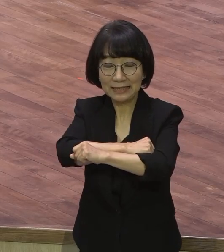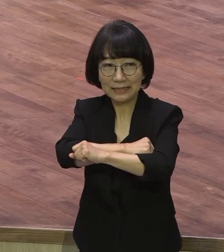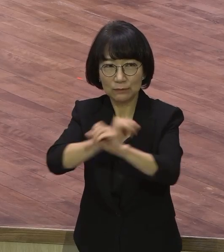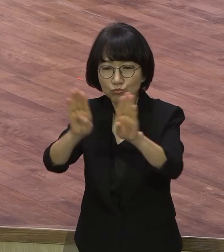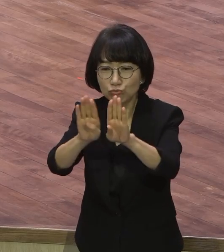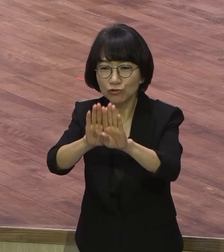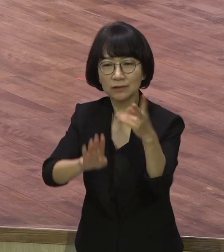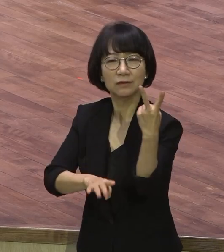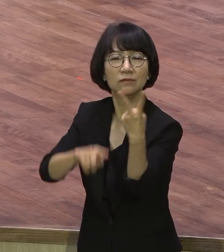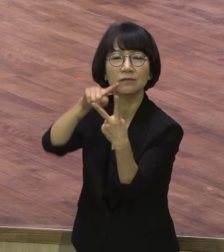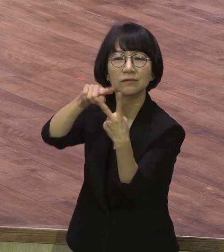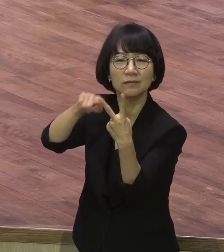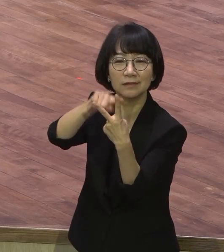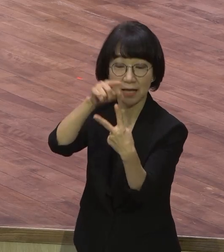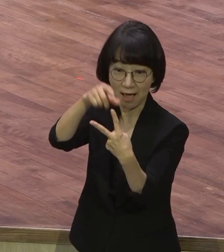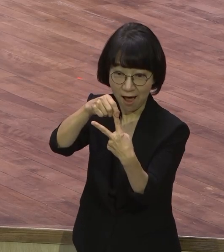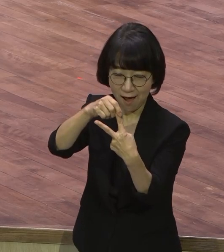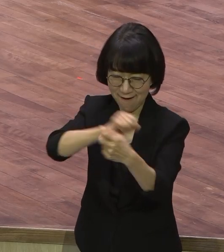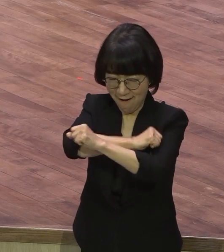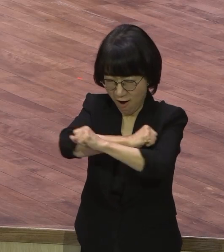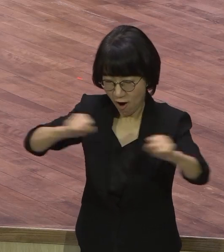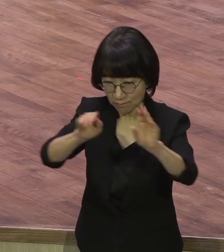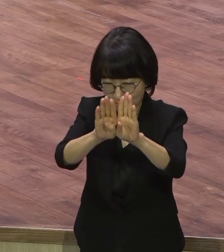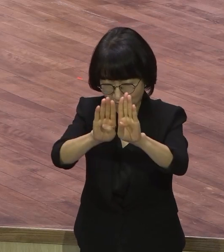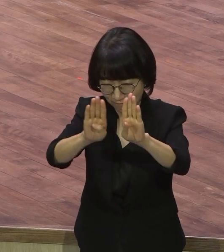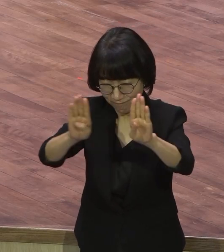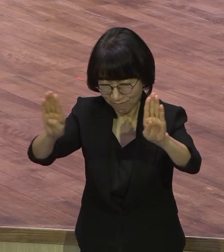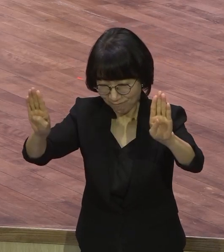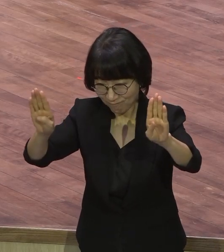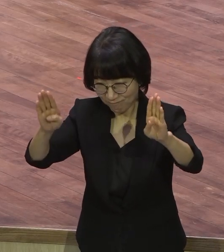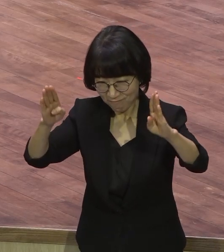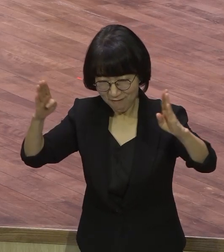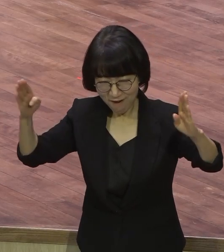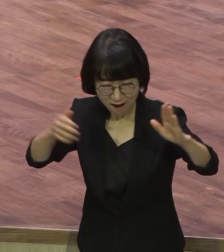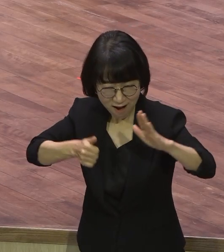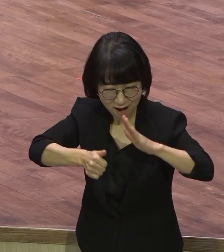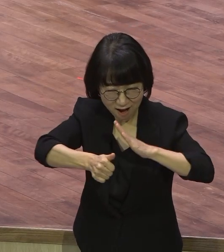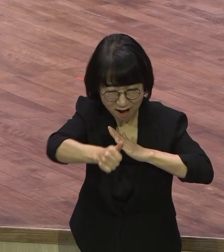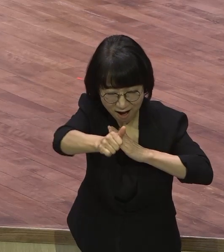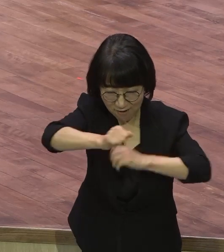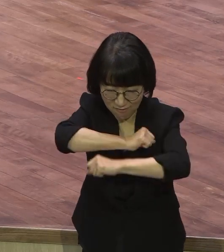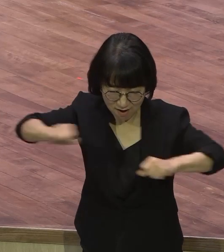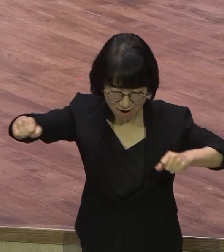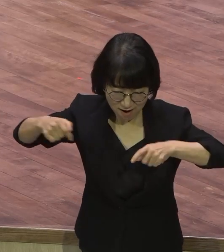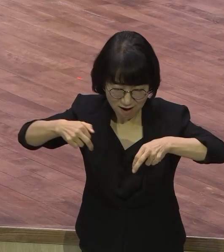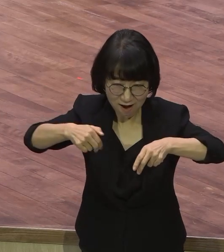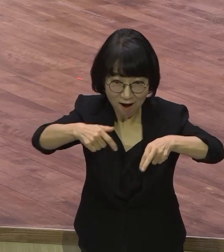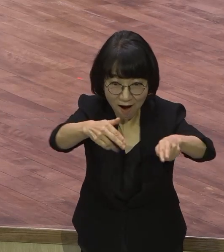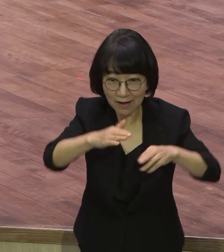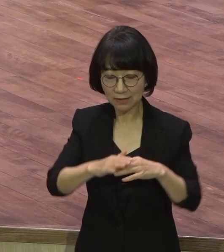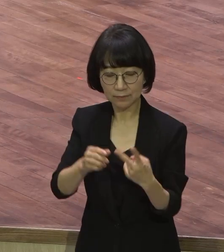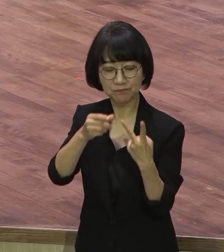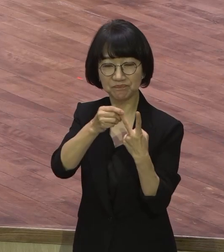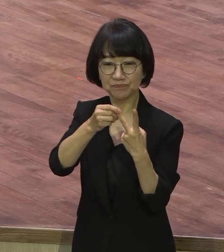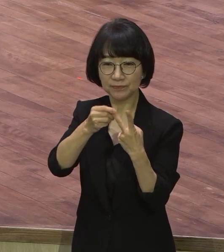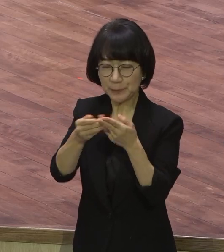통해서 넓은 길 가는 것이고 다른 하나는 좁은 문을 통해서 좁은 길 가는 겁니다. 그 길밖에 없어요.